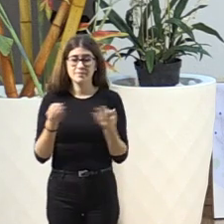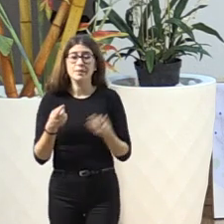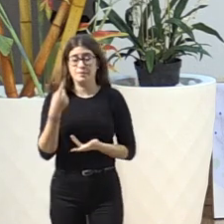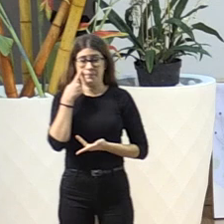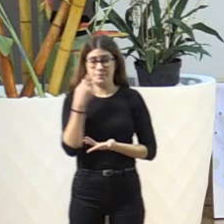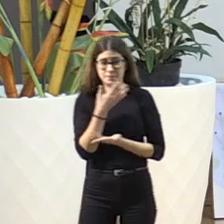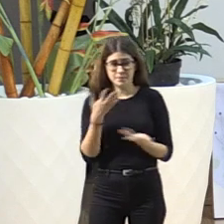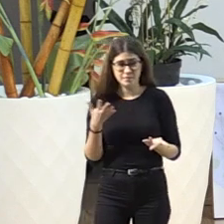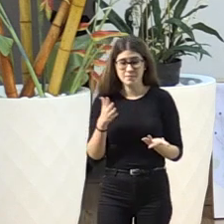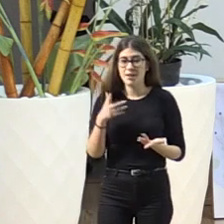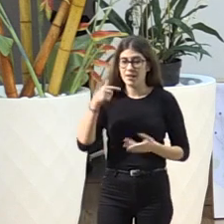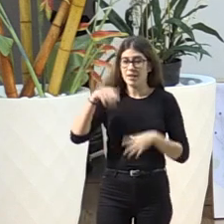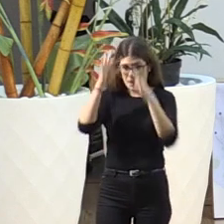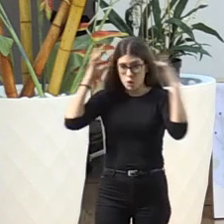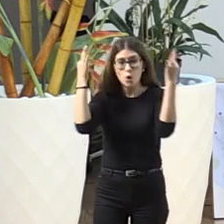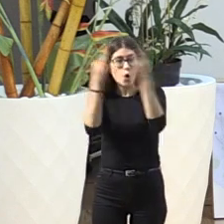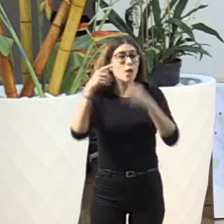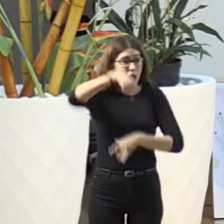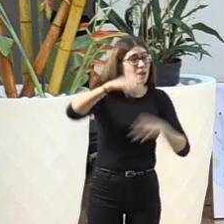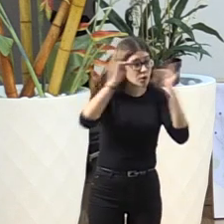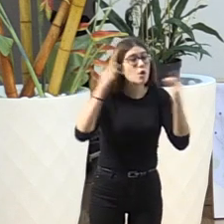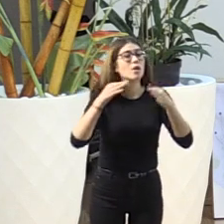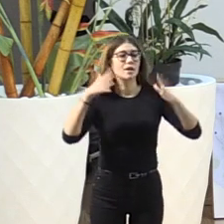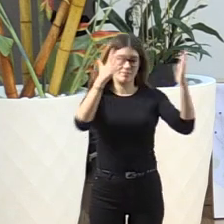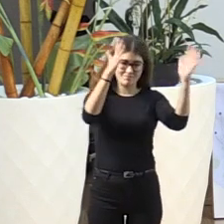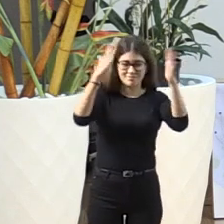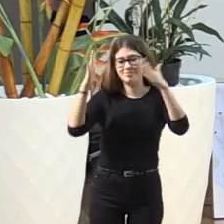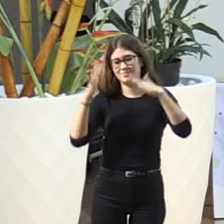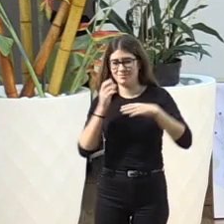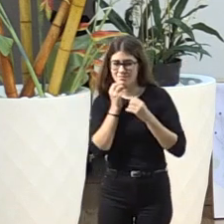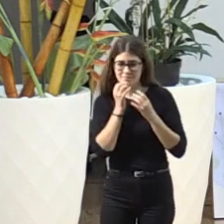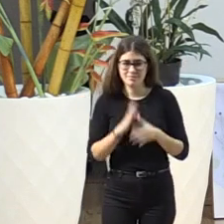Mirad, traigo datos de Córdoba, No sé si hay gente de Córdoba.